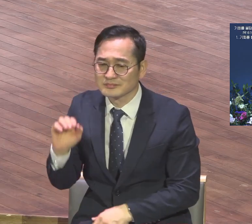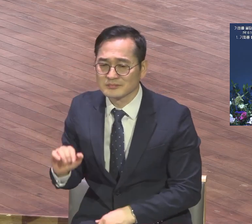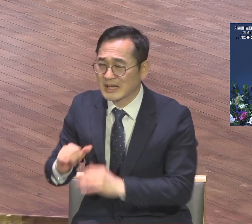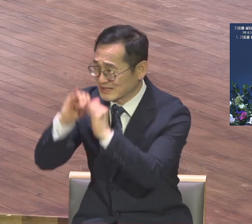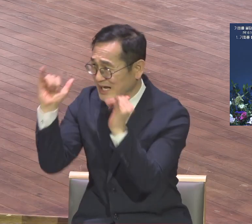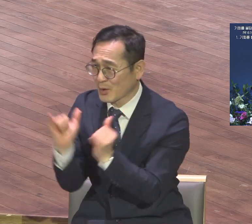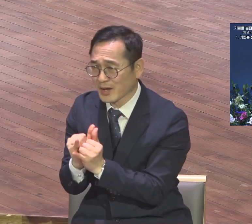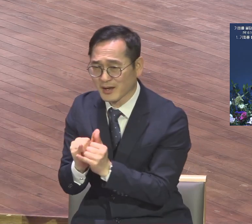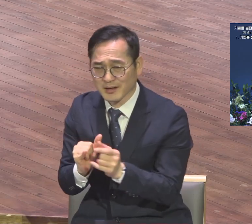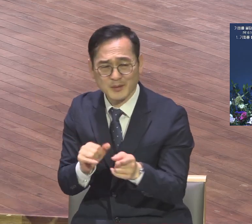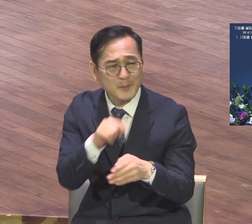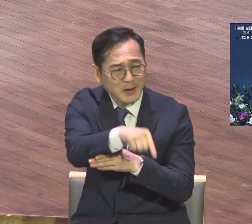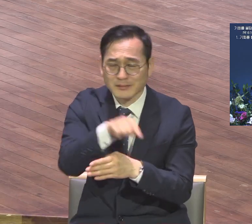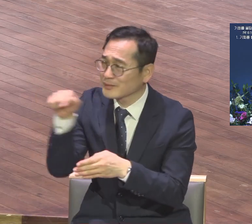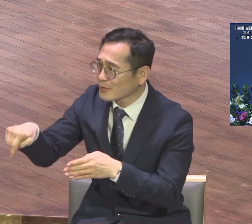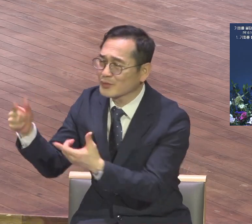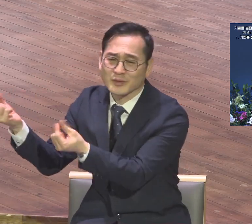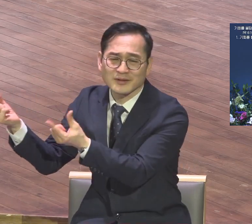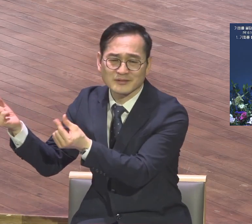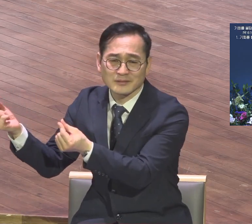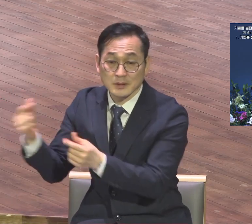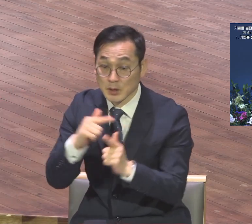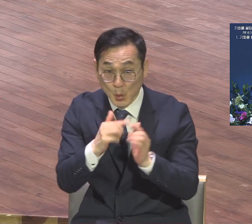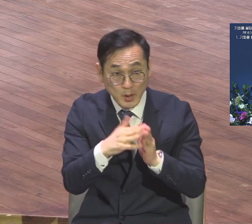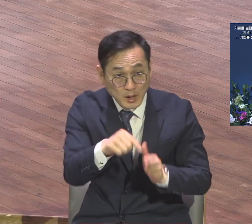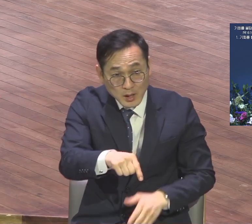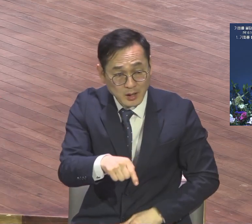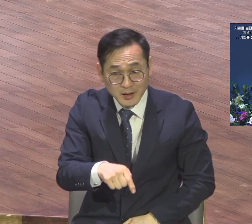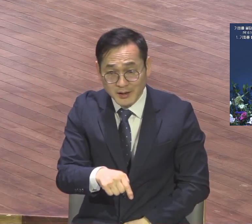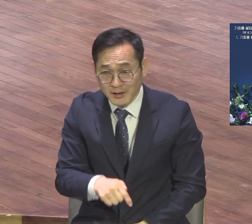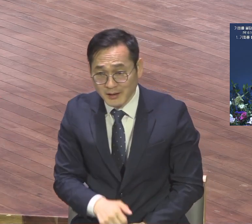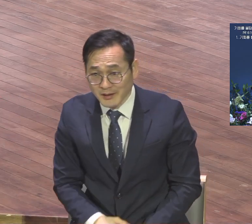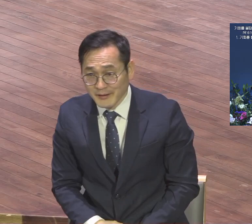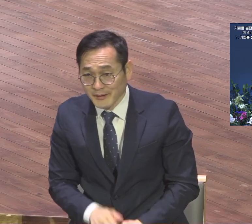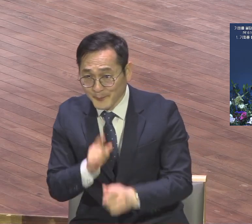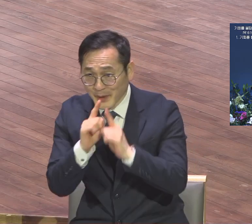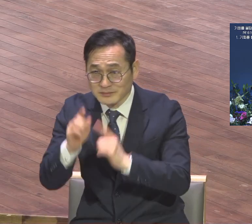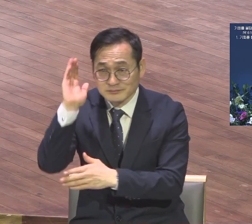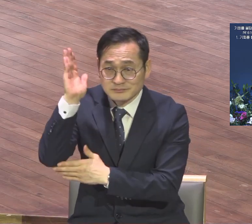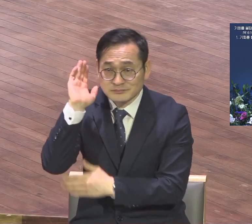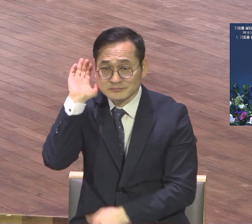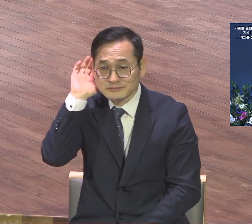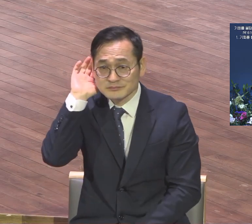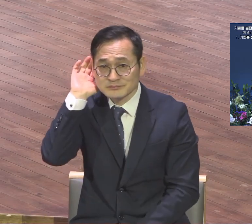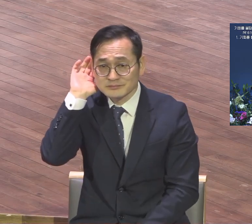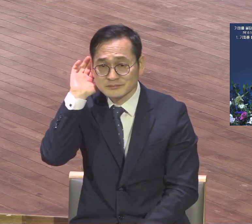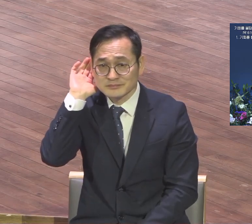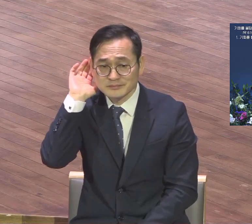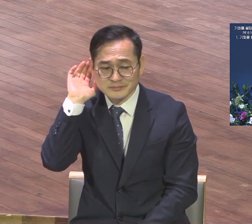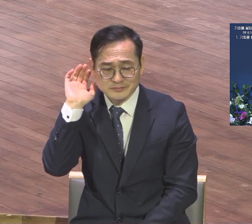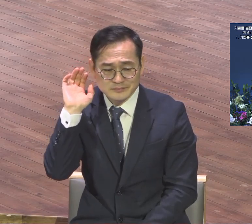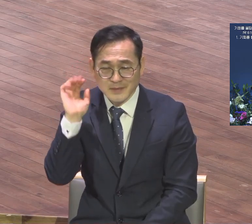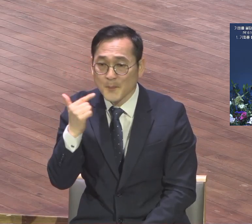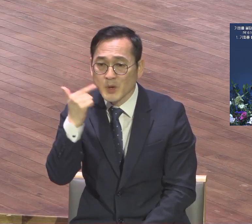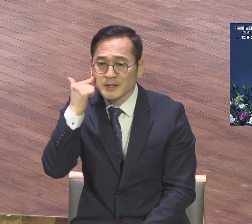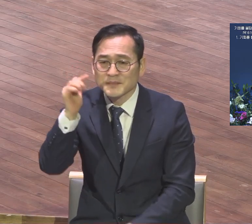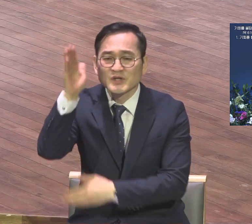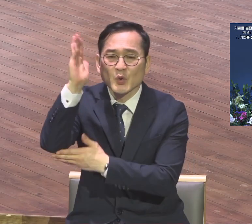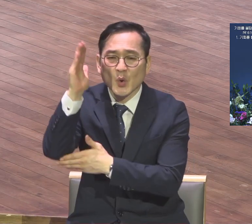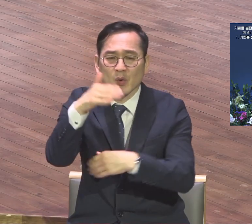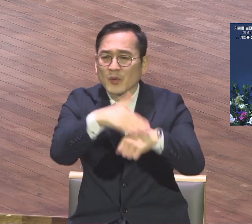뭘로 편안해요. 교회는 그런 게 없잖아요. 목사님 설교만 딱 설교하는데 목사 설교가 다 목사들만 다